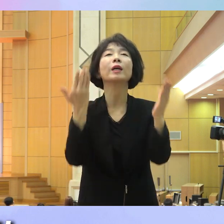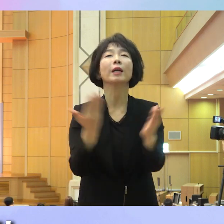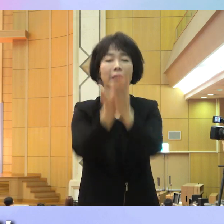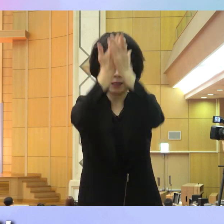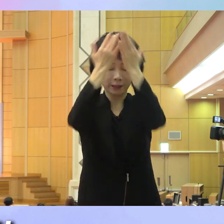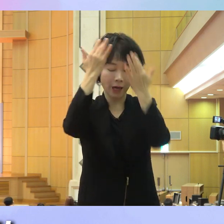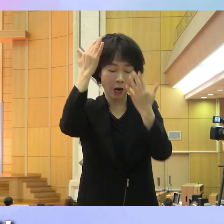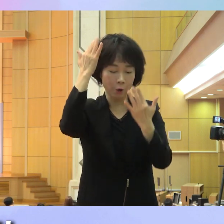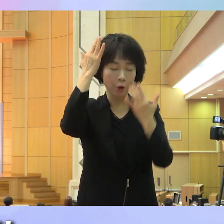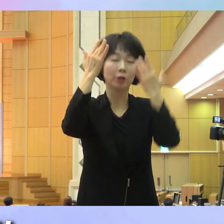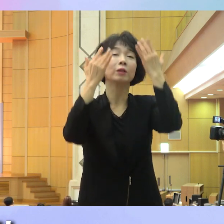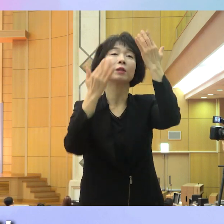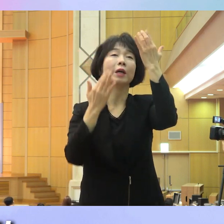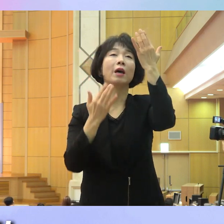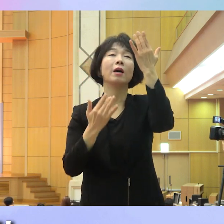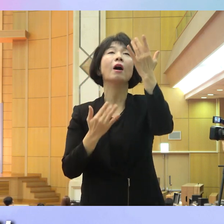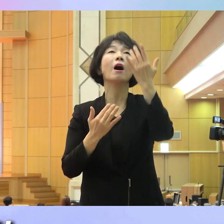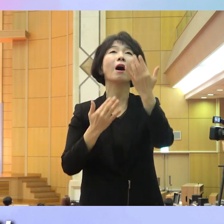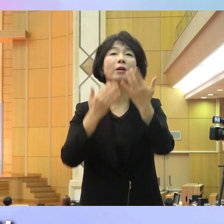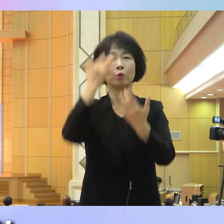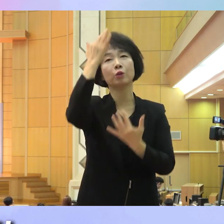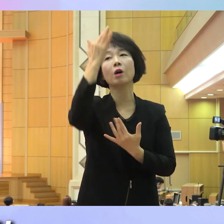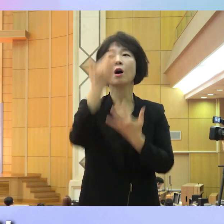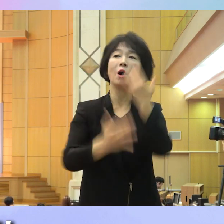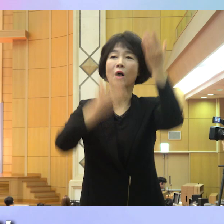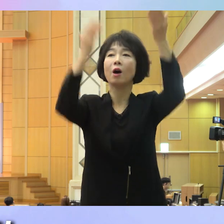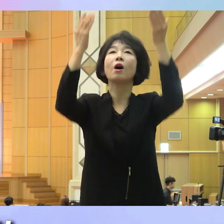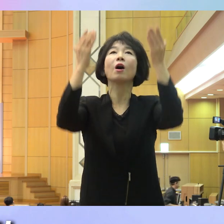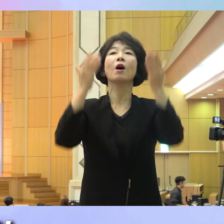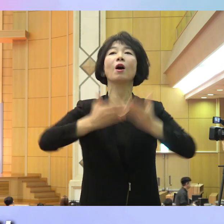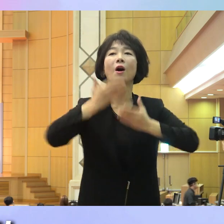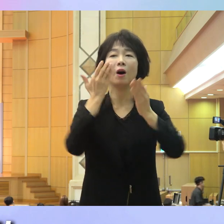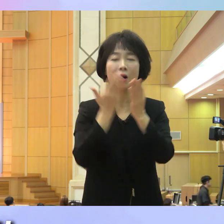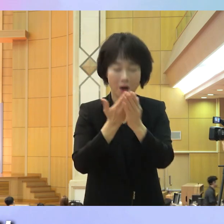부흥의 불길 타오르게